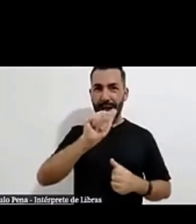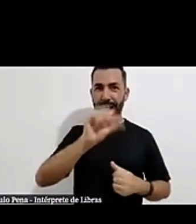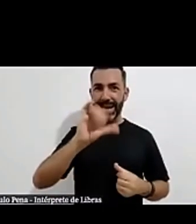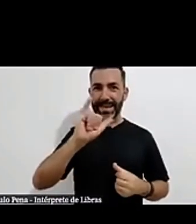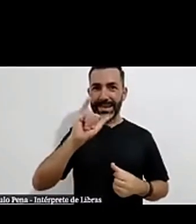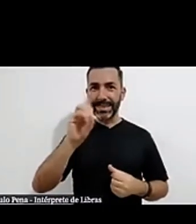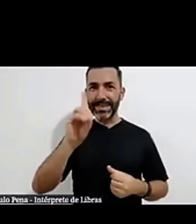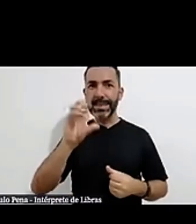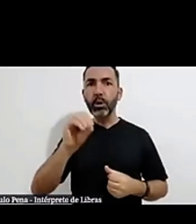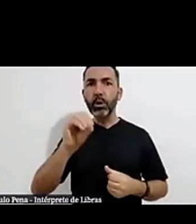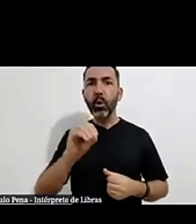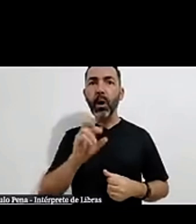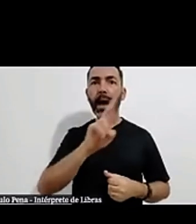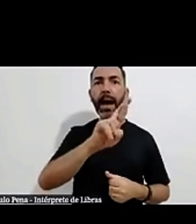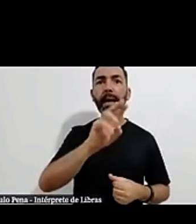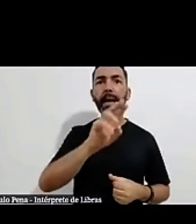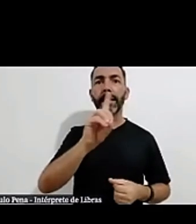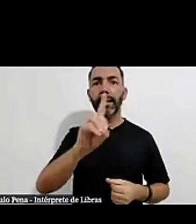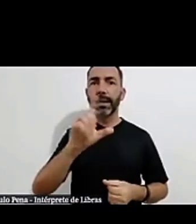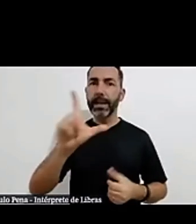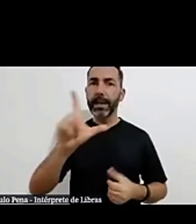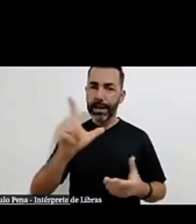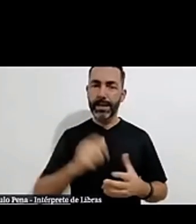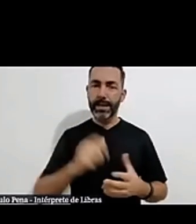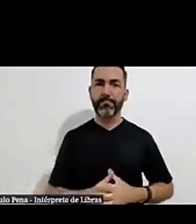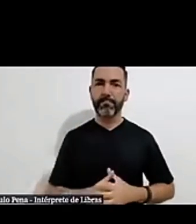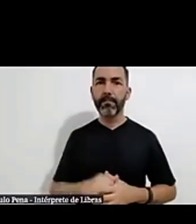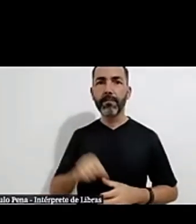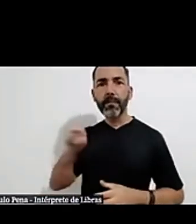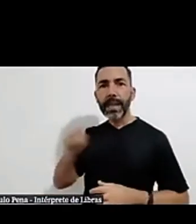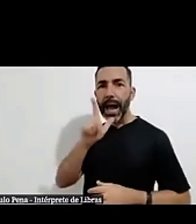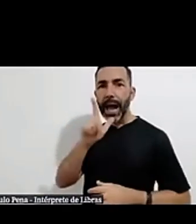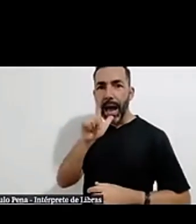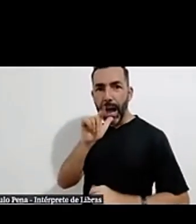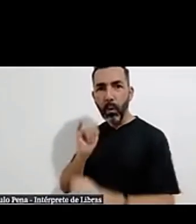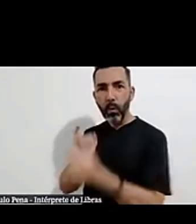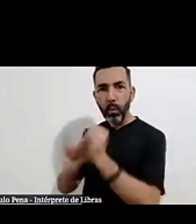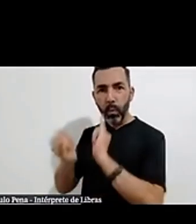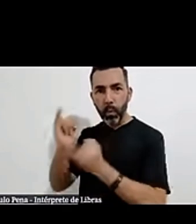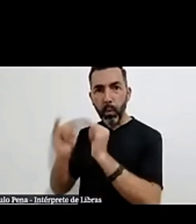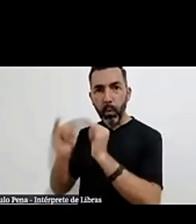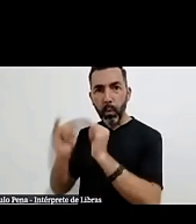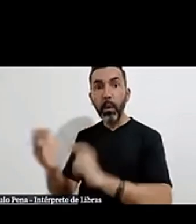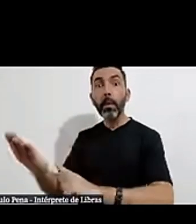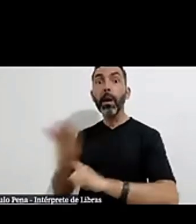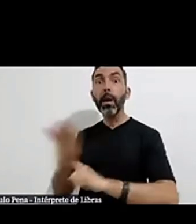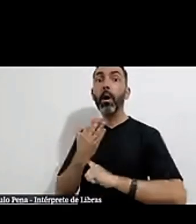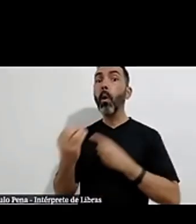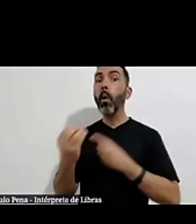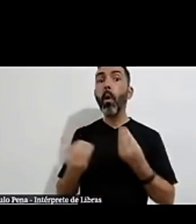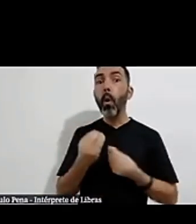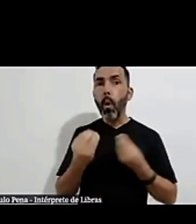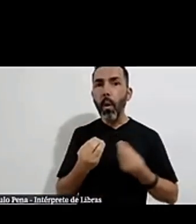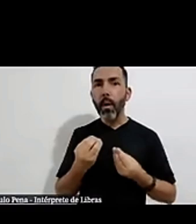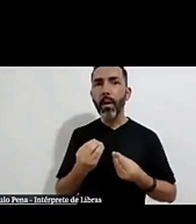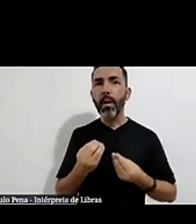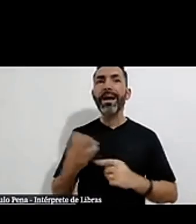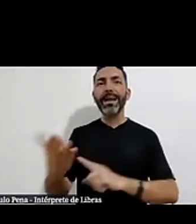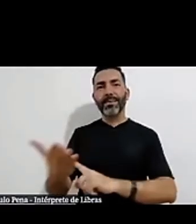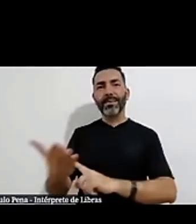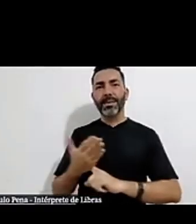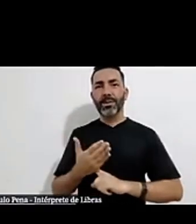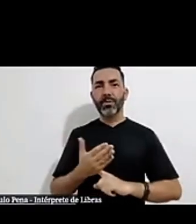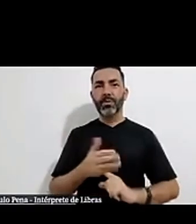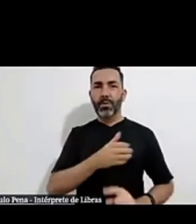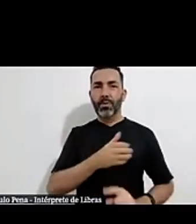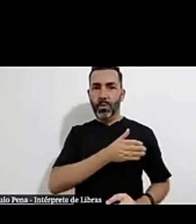Então, como é que a água magnetizada pode reduzir os riscos da arritmia? Regulação dos eletrólitos. Para que o coração